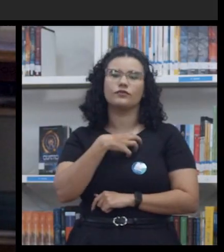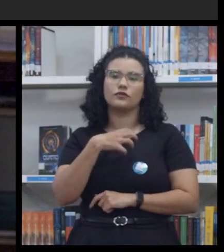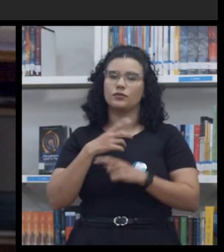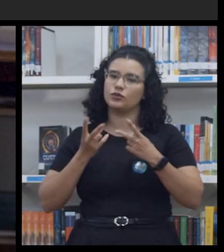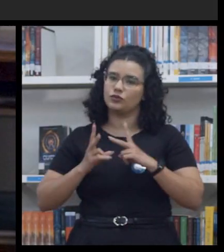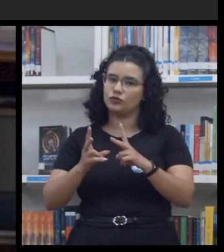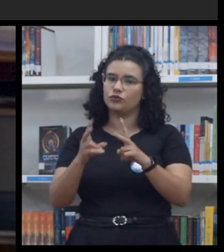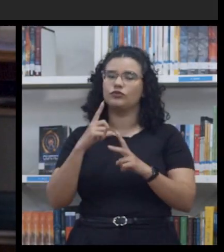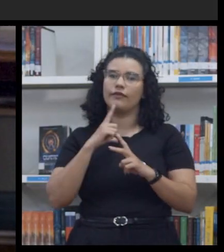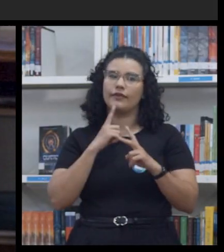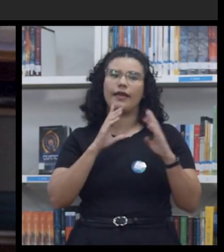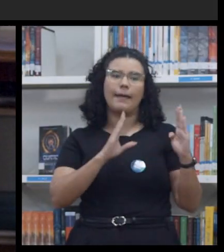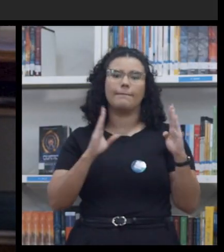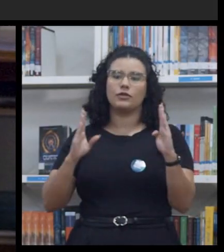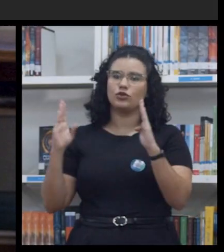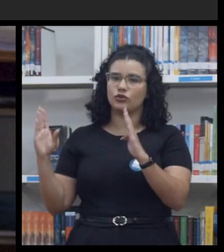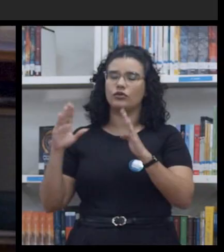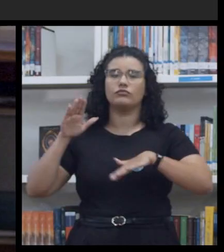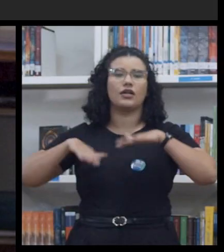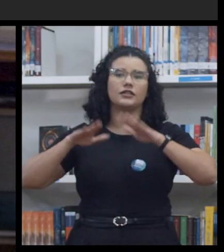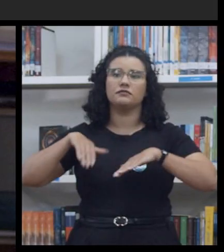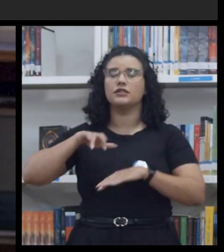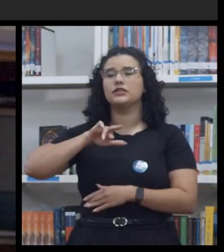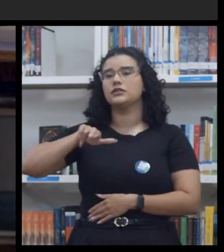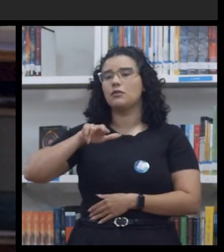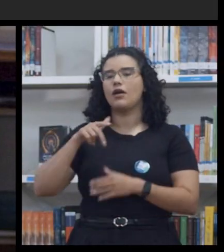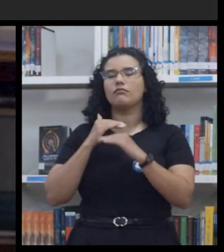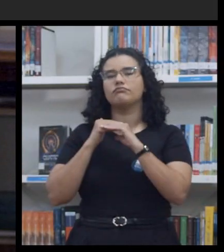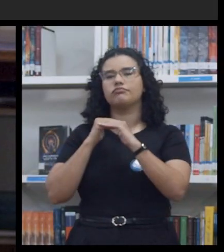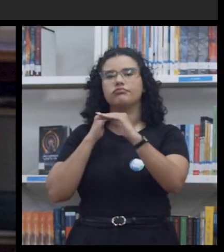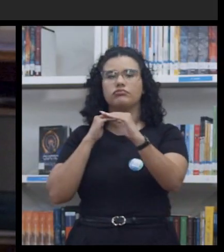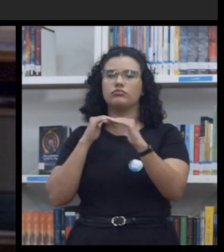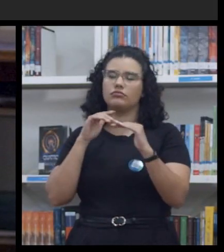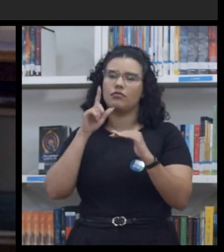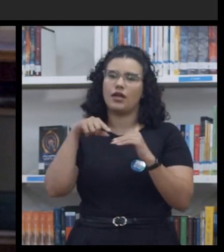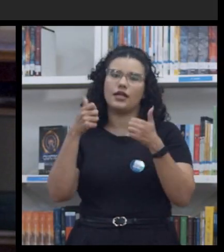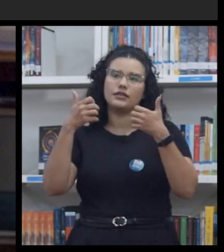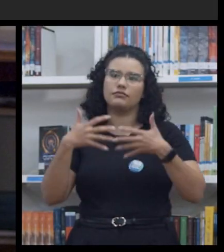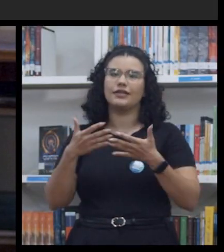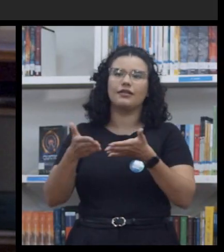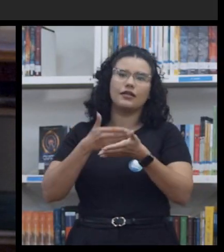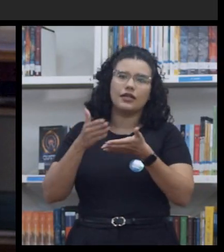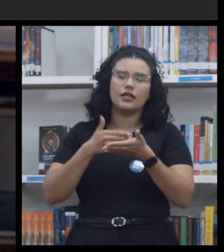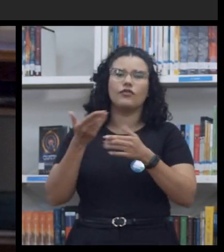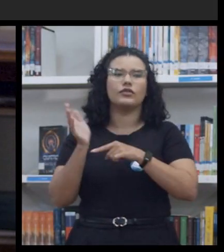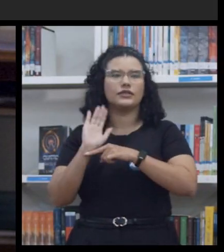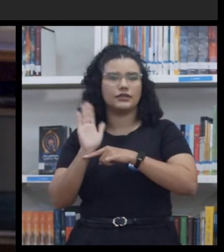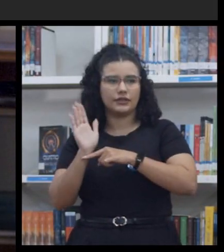continuada através de episódios, não necessariamente de forma linear. Isso falando de livro, falando de